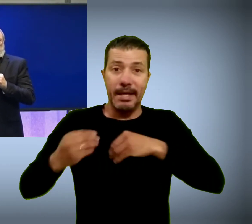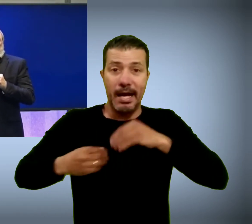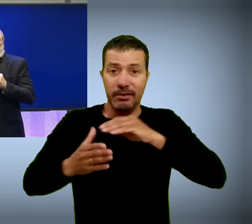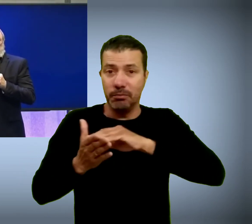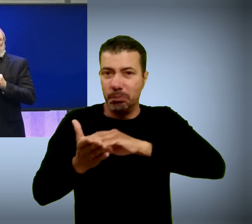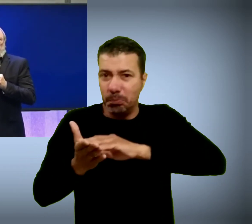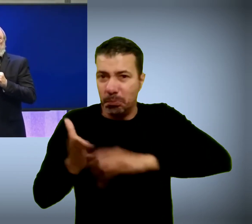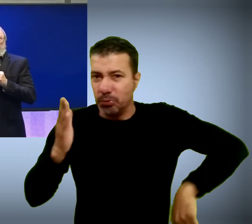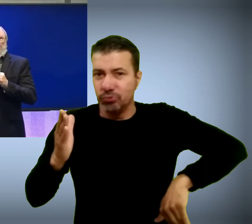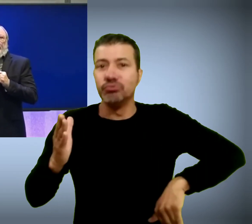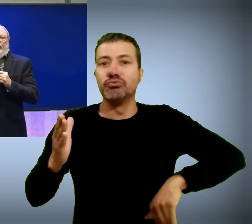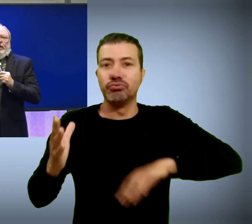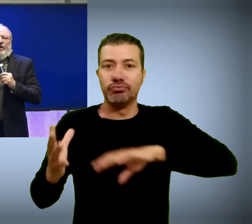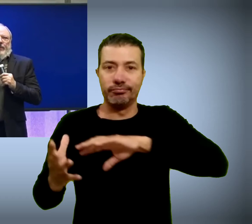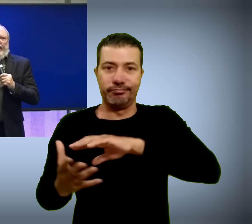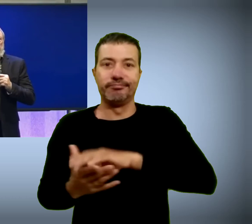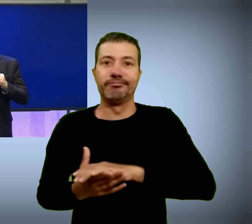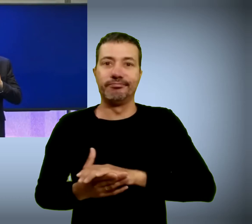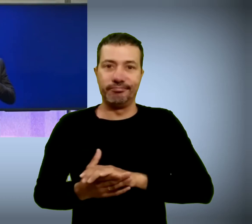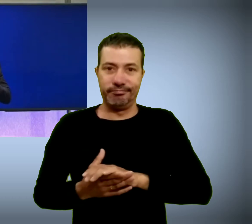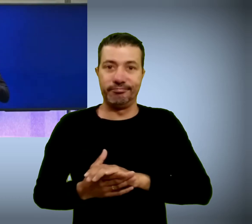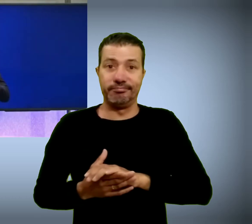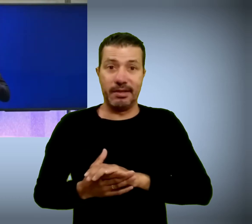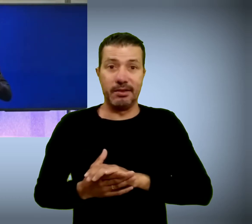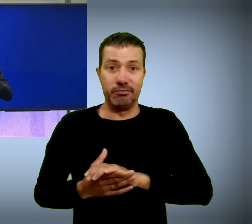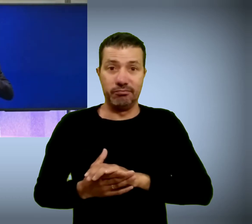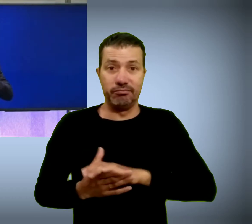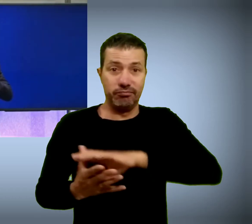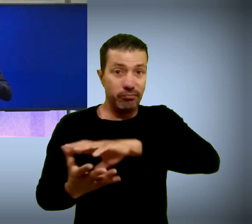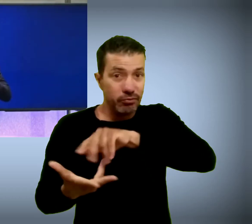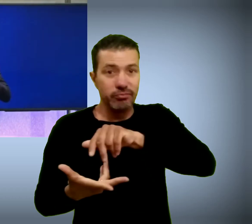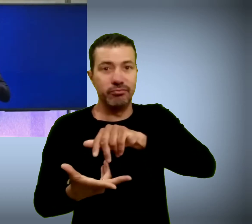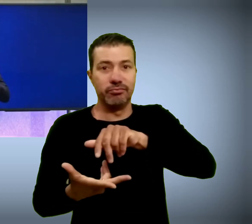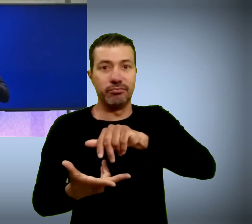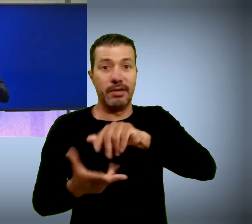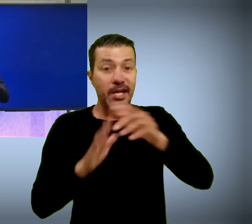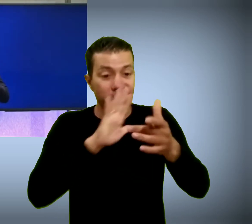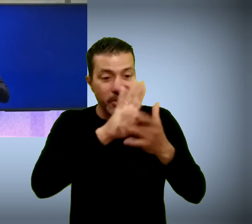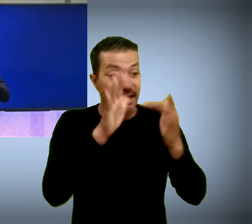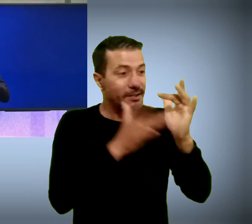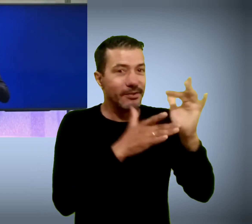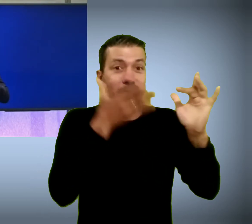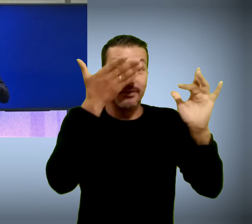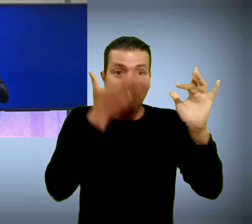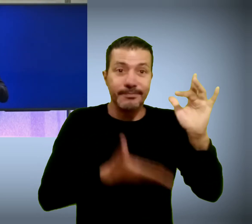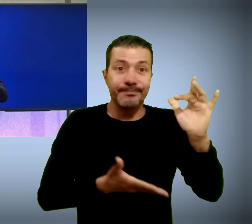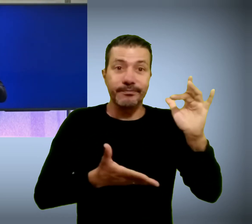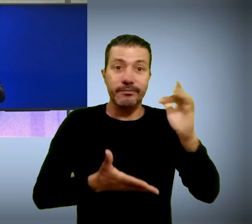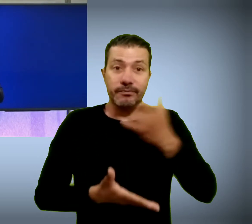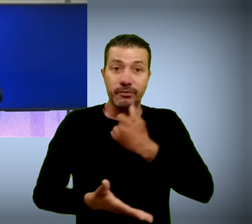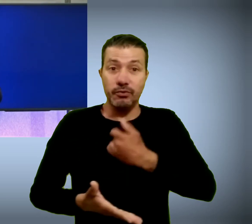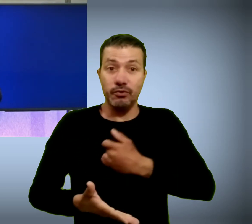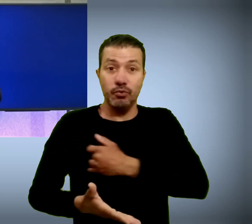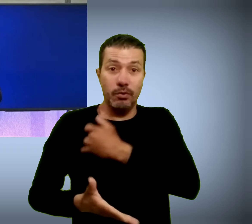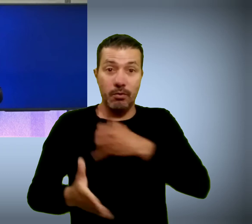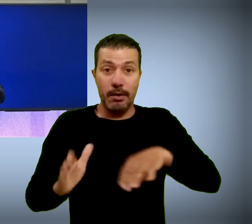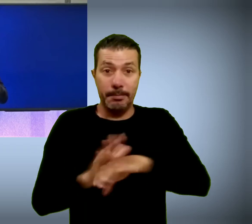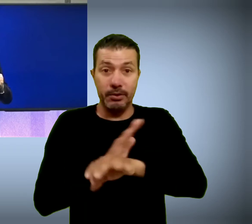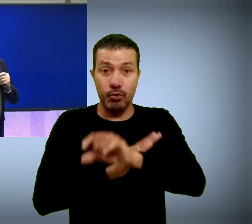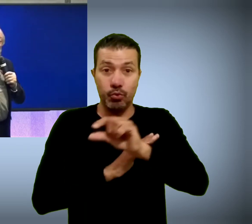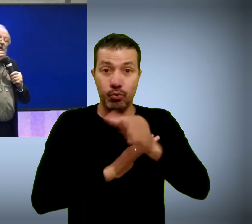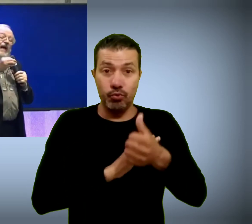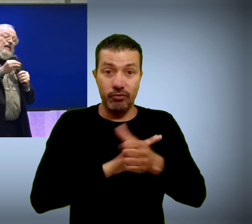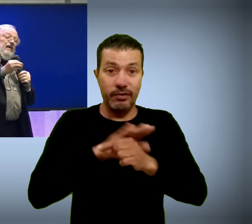sabe por quê. O Cordeiro de Deus que tira o pecado do mundo, gente, é Jesus Cristo. Está lá em João 1,29.